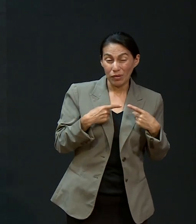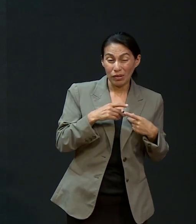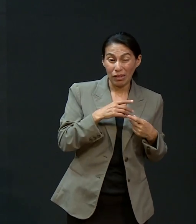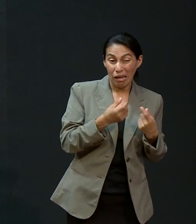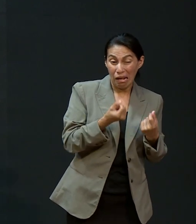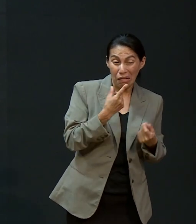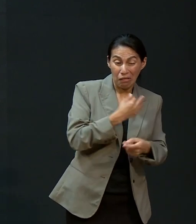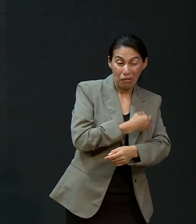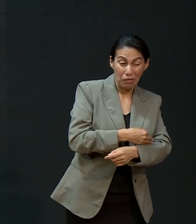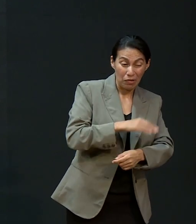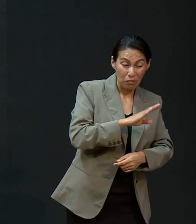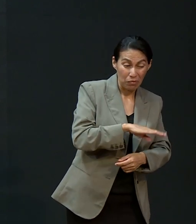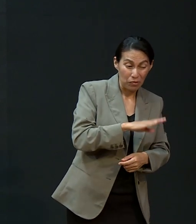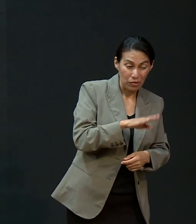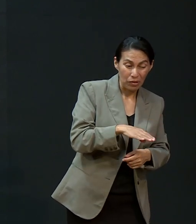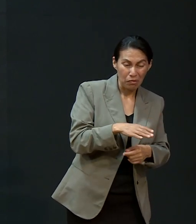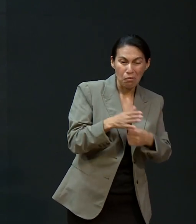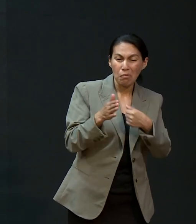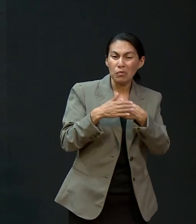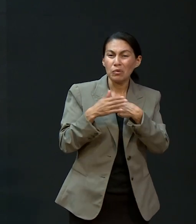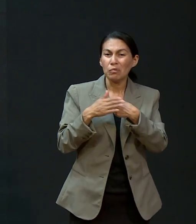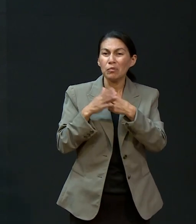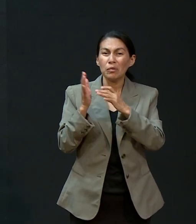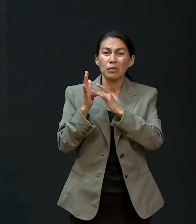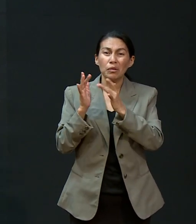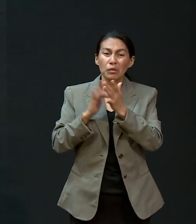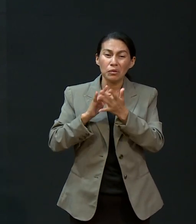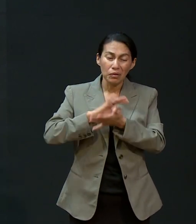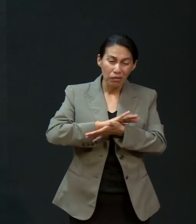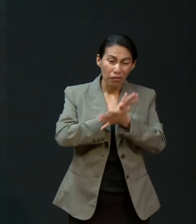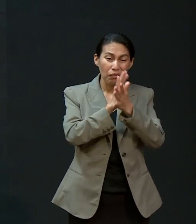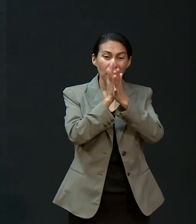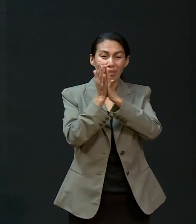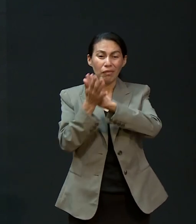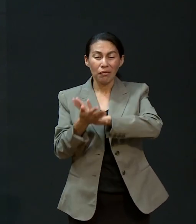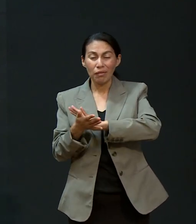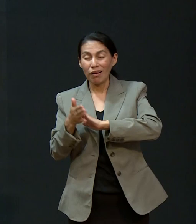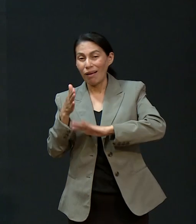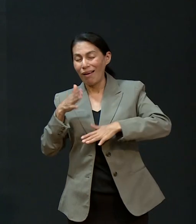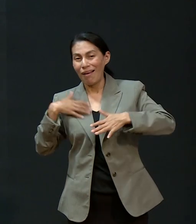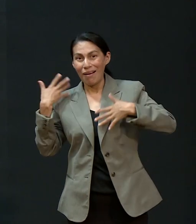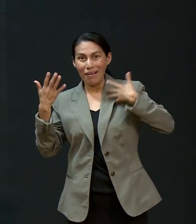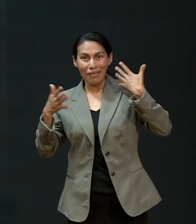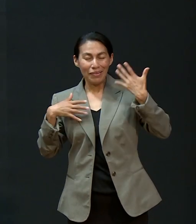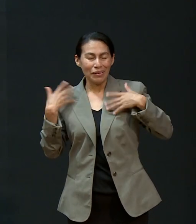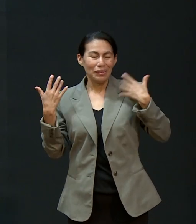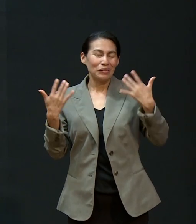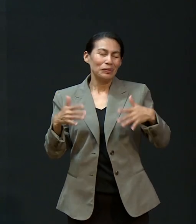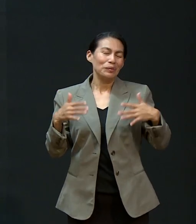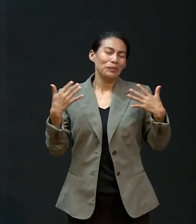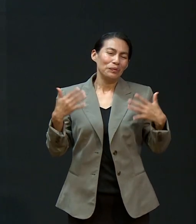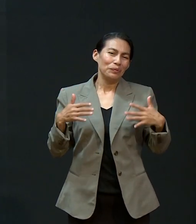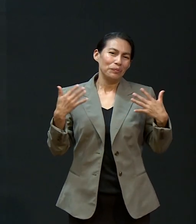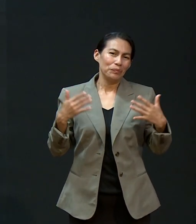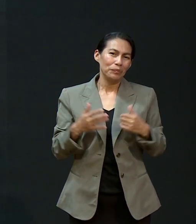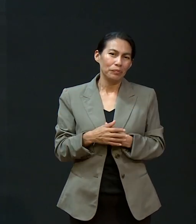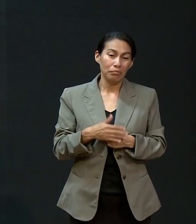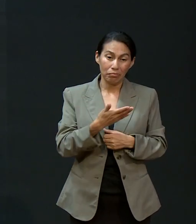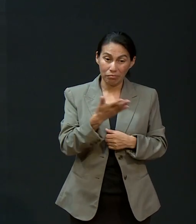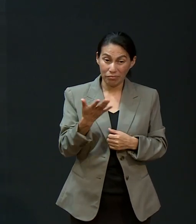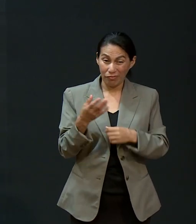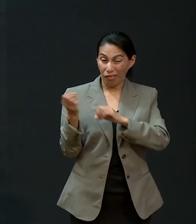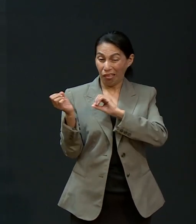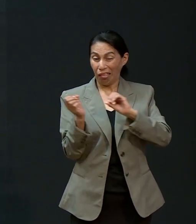Entonces, quienes han perdido también un ser querido, esas lágrimas se van a convertir en lágrimas de alegría. Entonces,